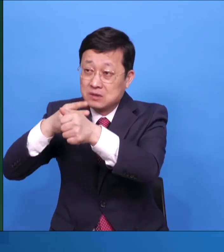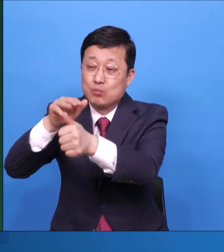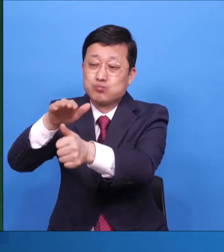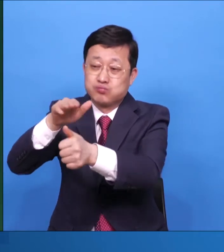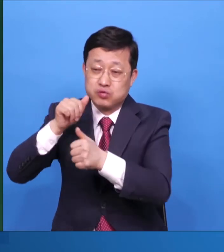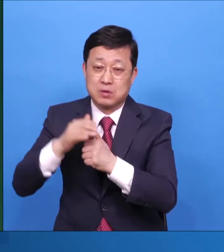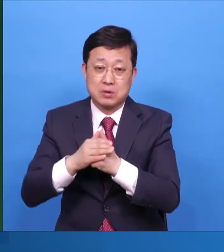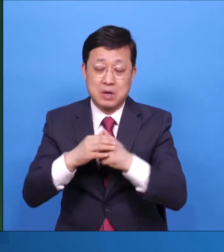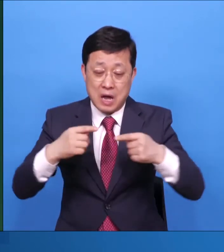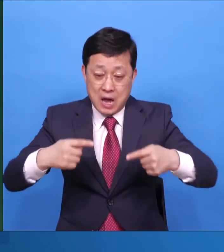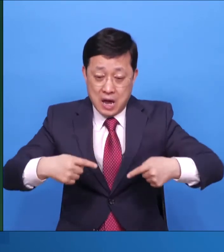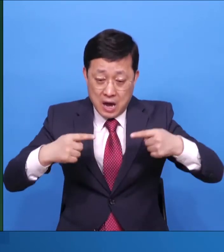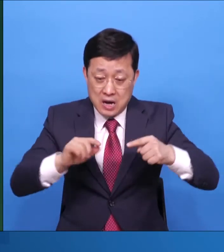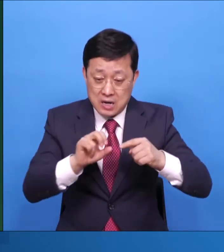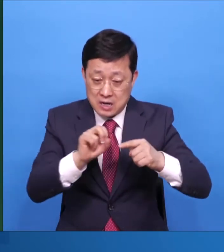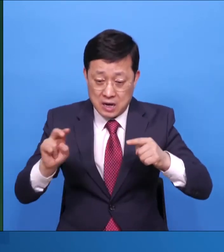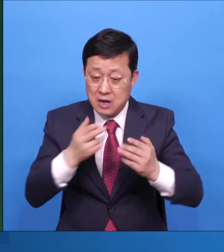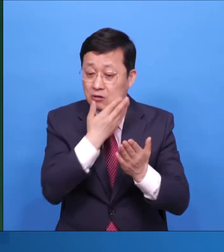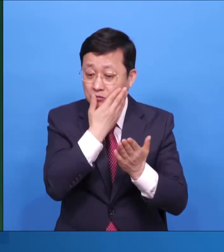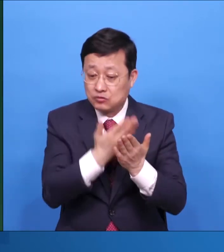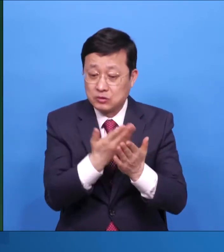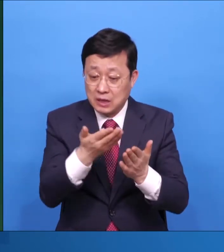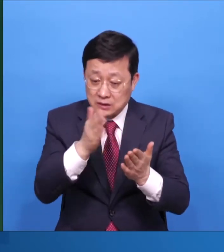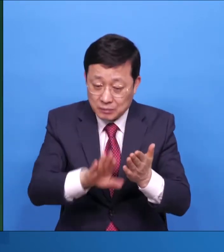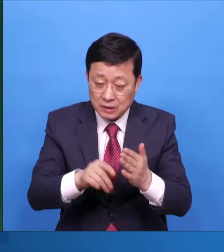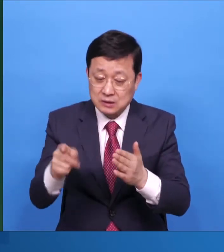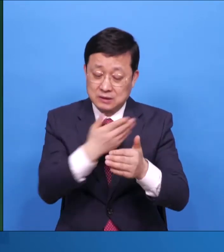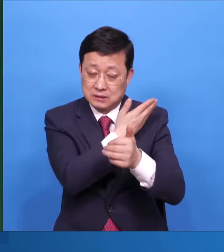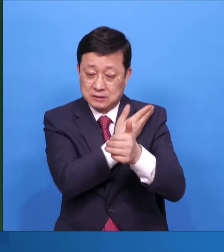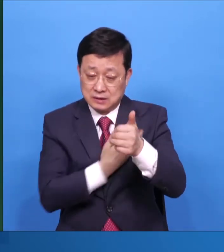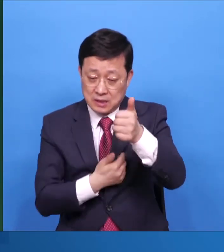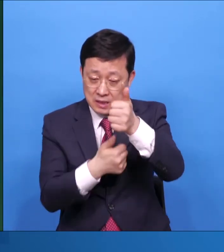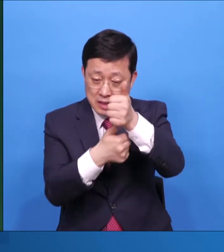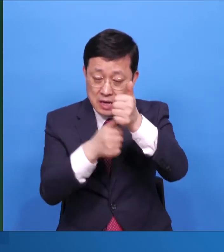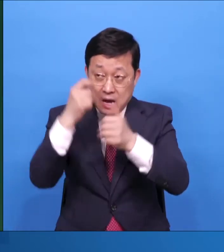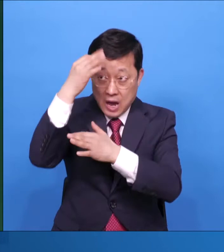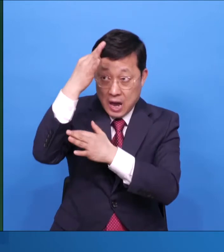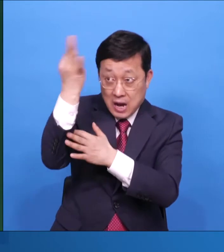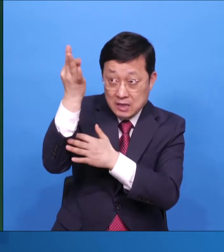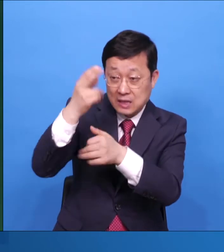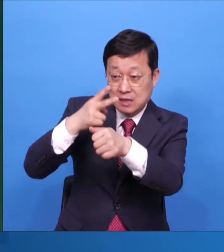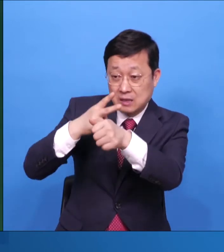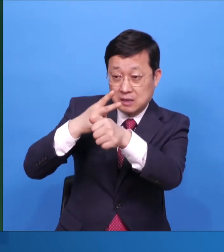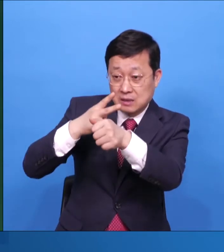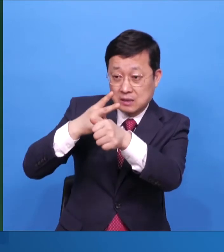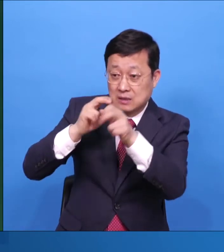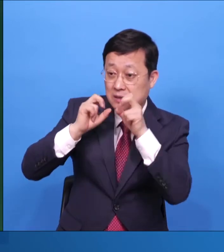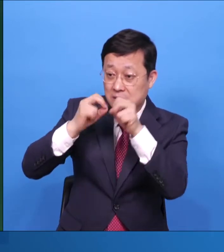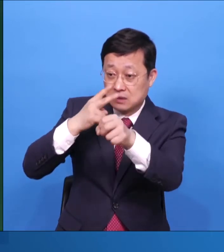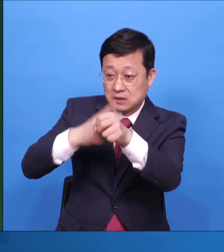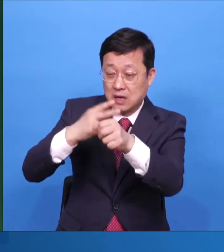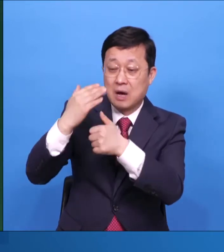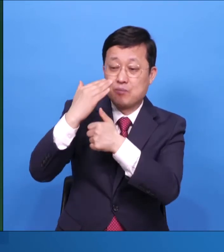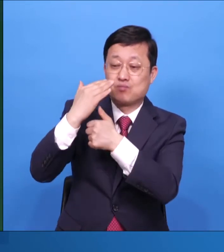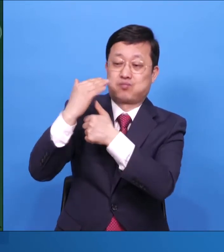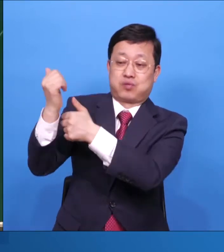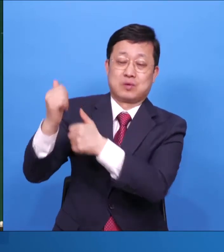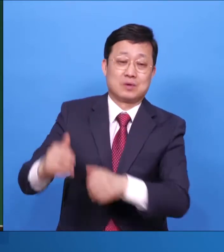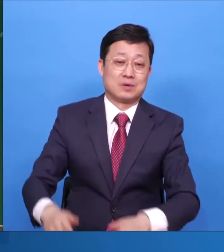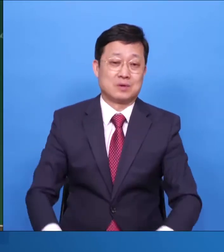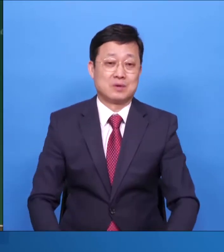엘리야도 중요하지만 렘넌트 엘리사를 부르신 겁니다. Vemos que Elías era muy importante, pero el remanente Eliseo era más importante. 여러분이